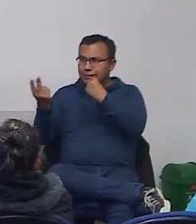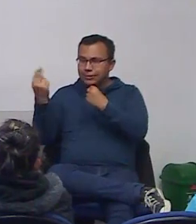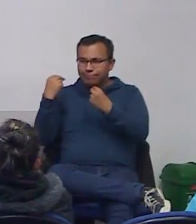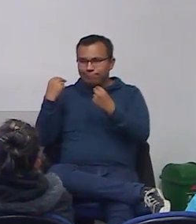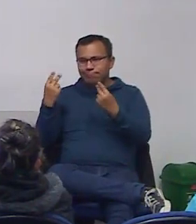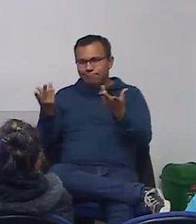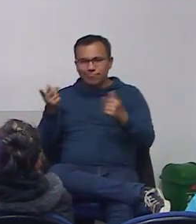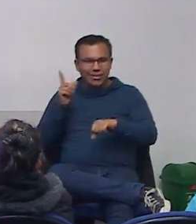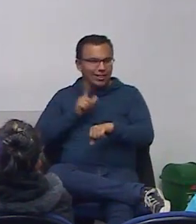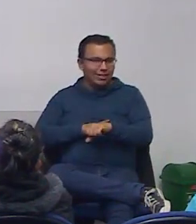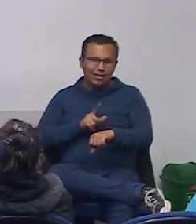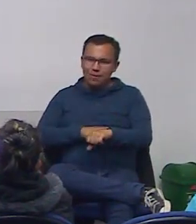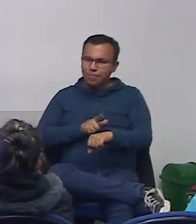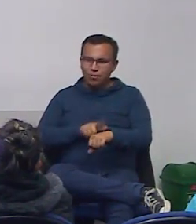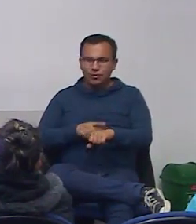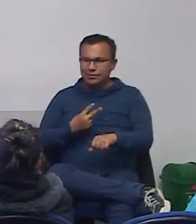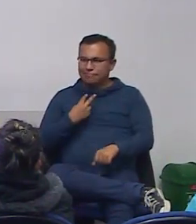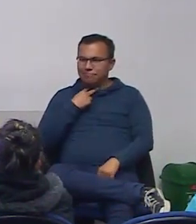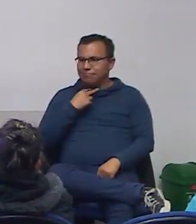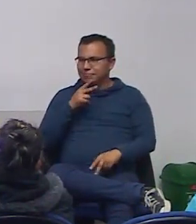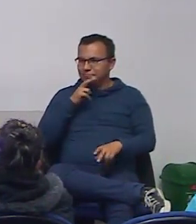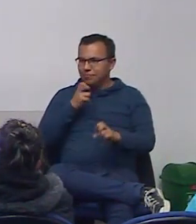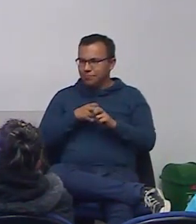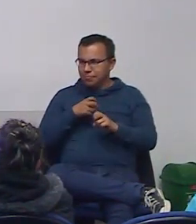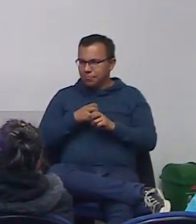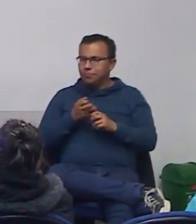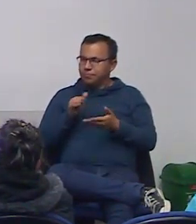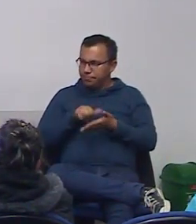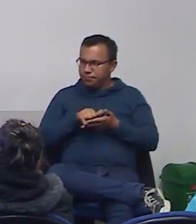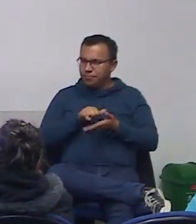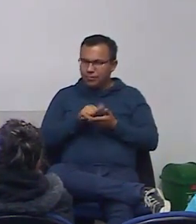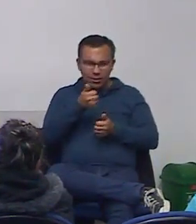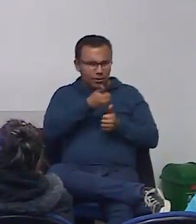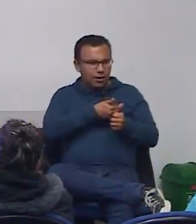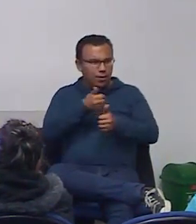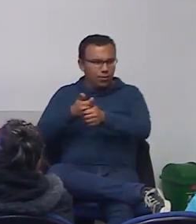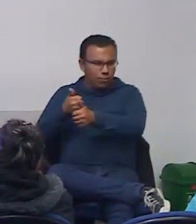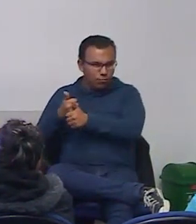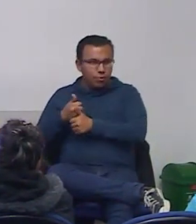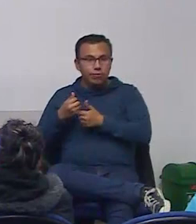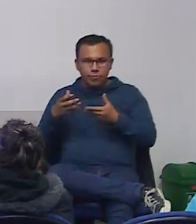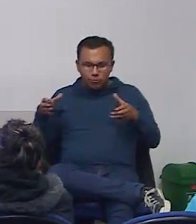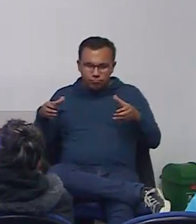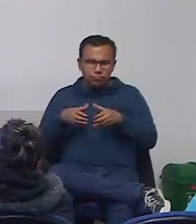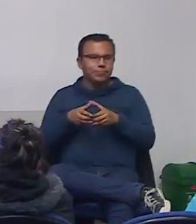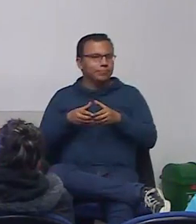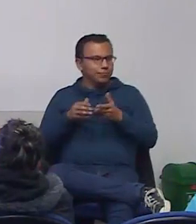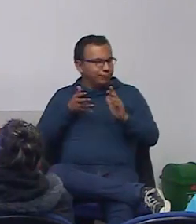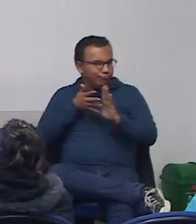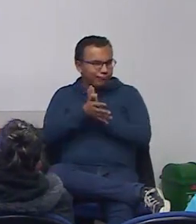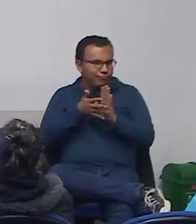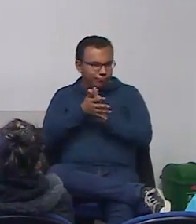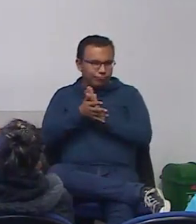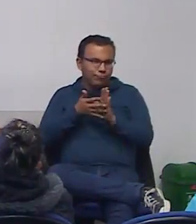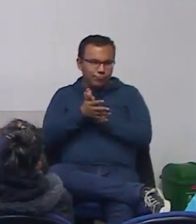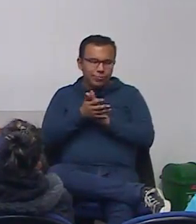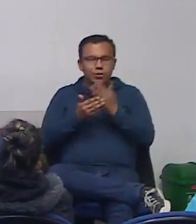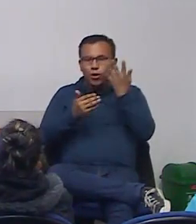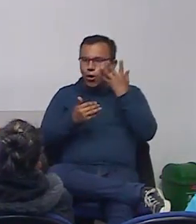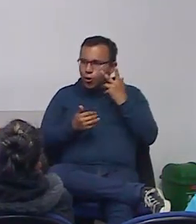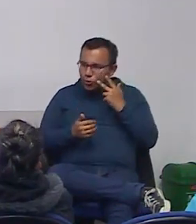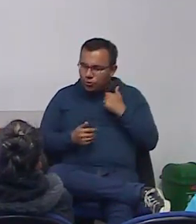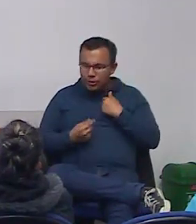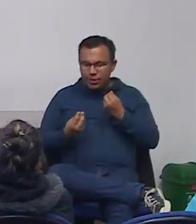sí el el tiempo para todos es complejo pero Digamos que cada uno del equipo también tiene muchas cosas por contar en las vivencias a diario en